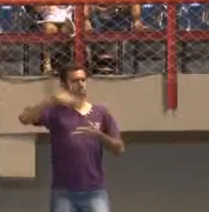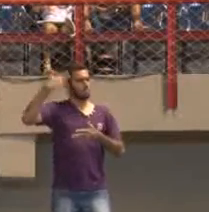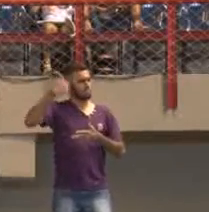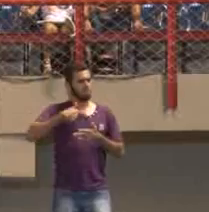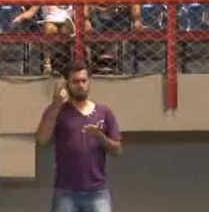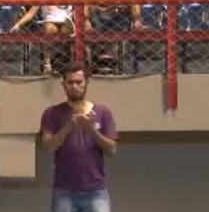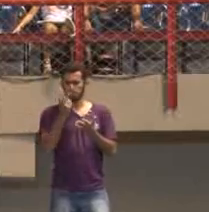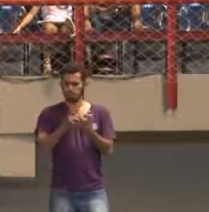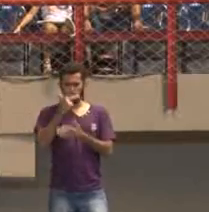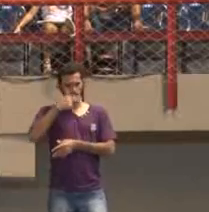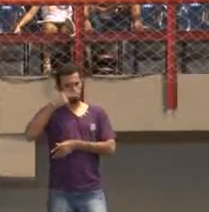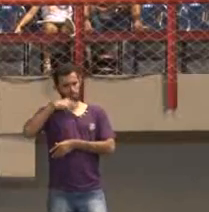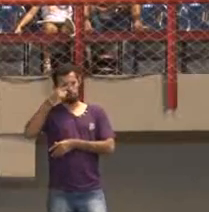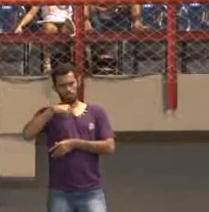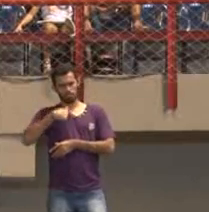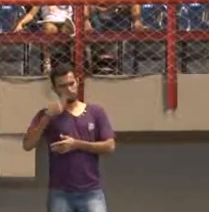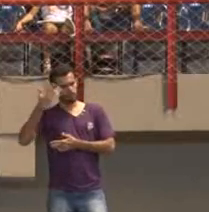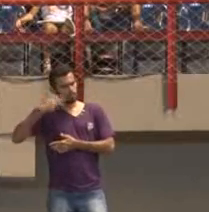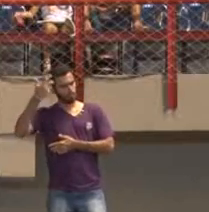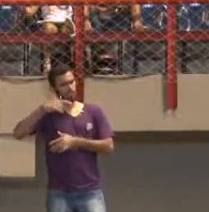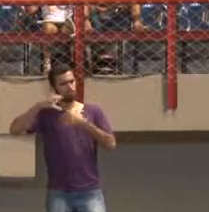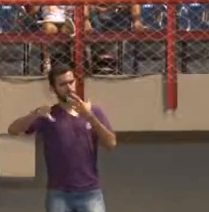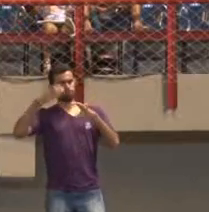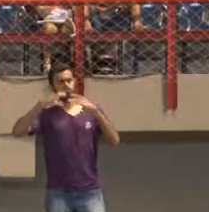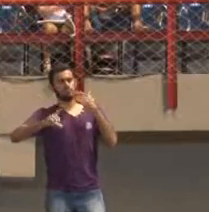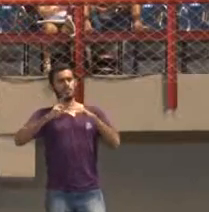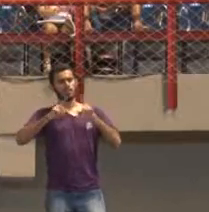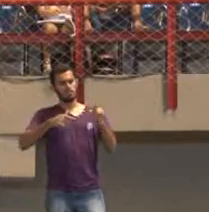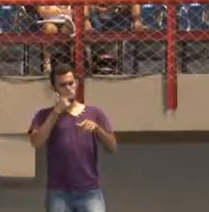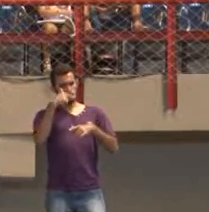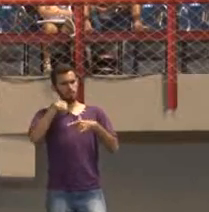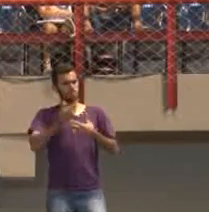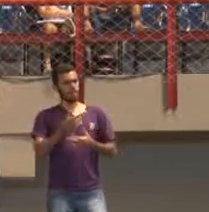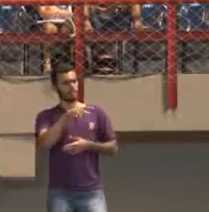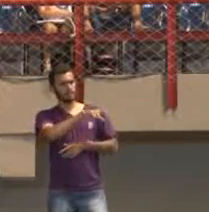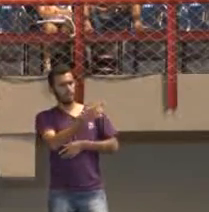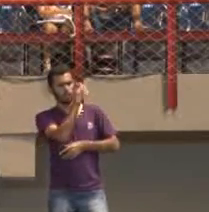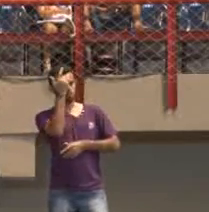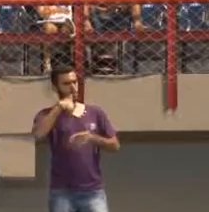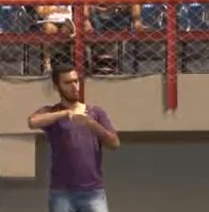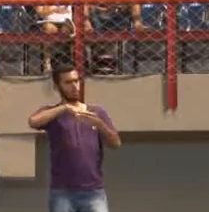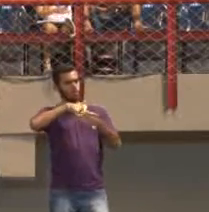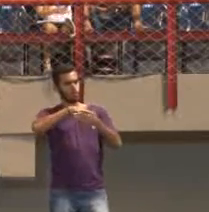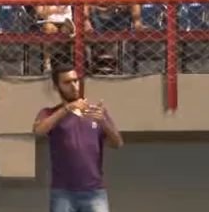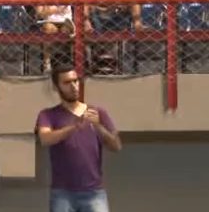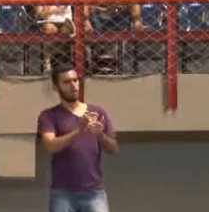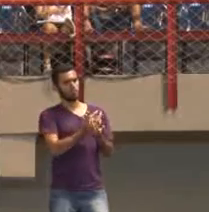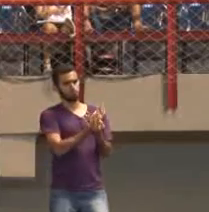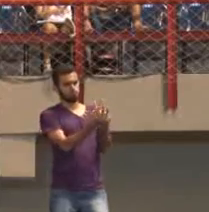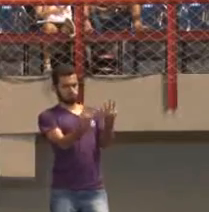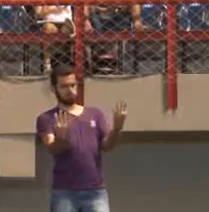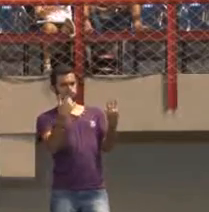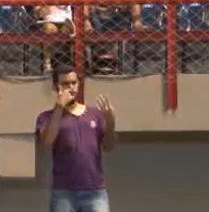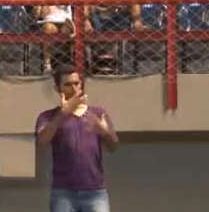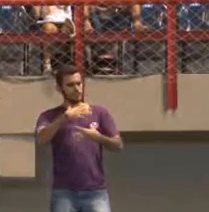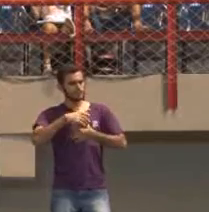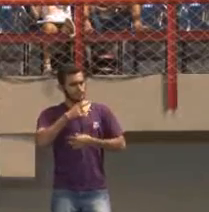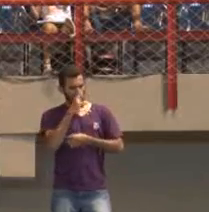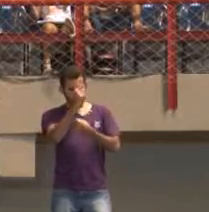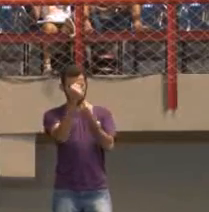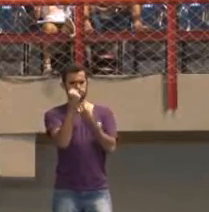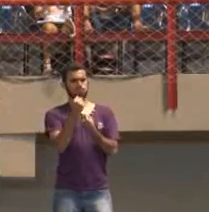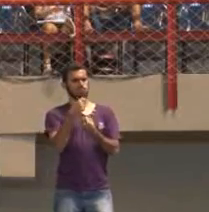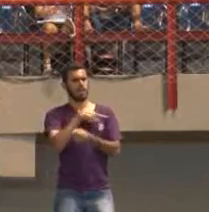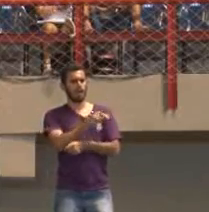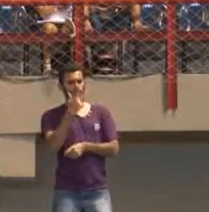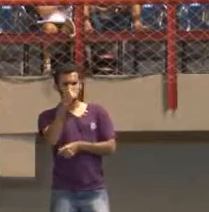cantado e que parece que dava energia para a seleção brasileira, era isso? A seleção fraca, querendo morrer,